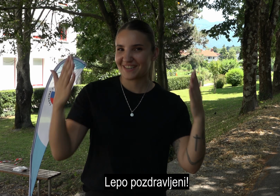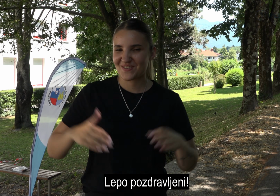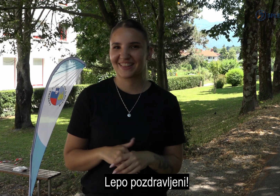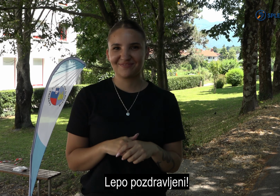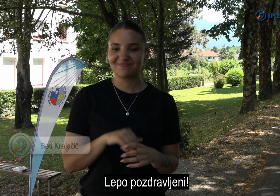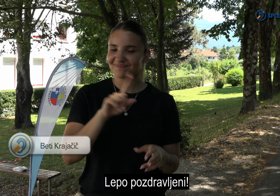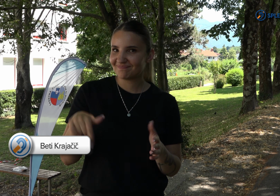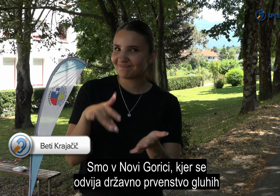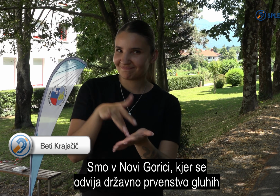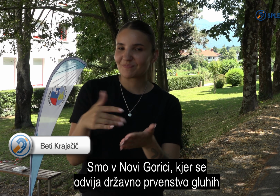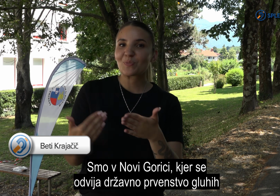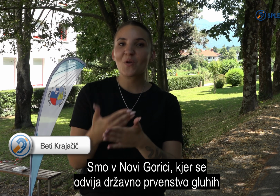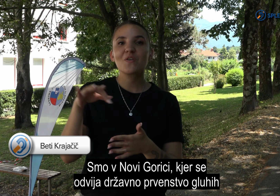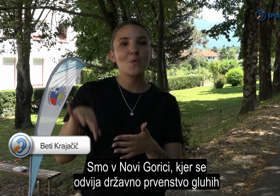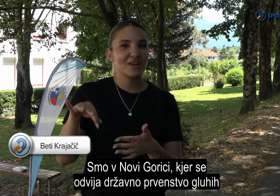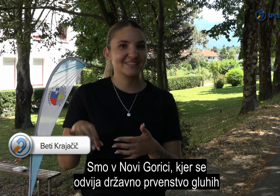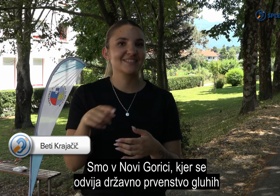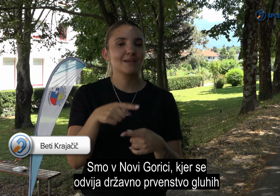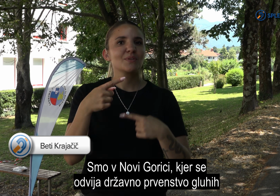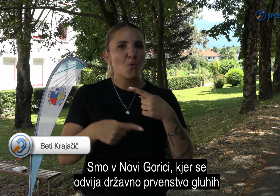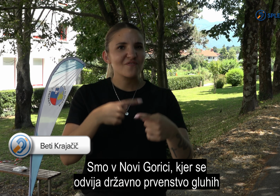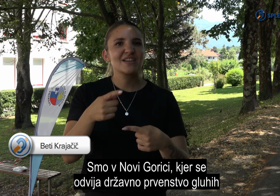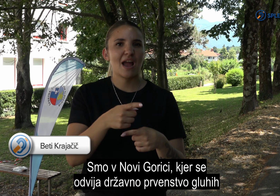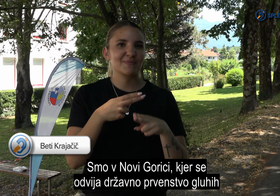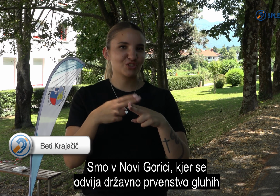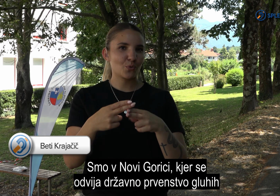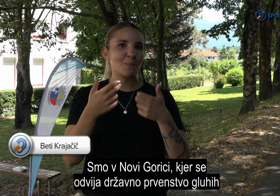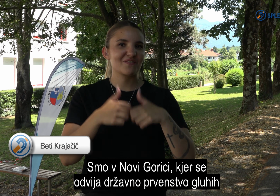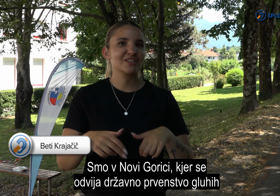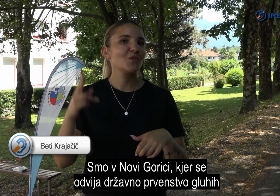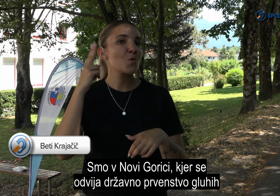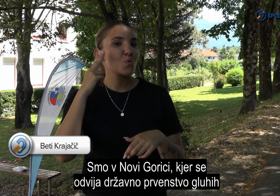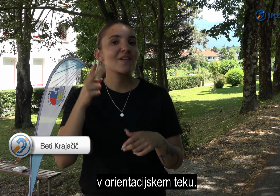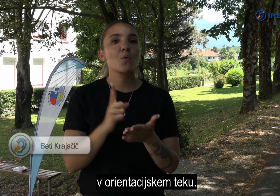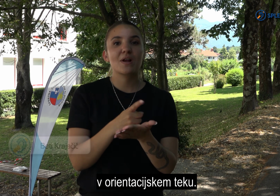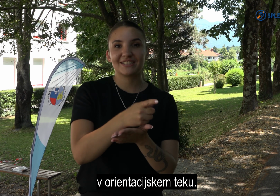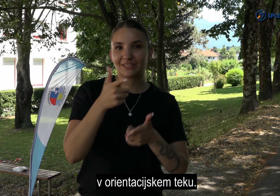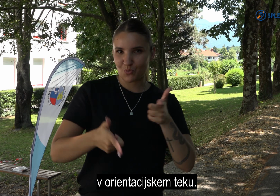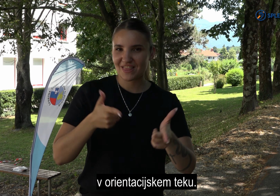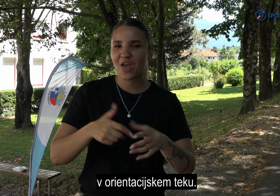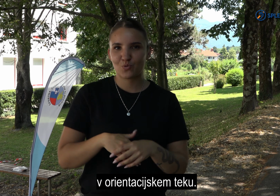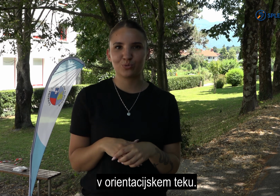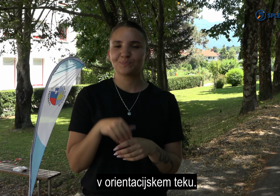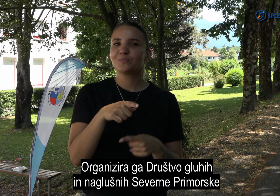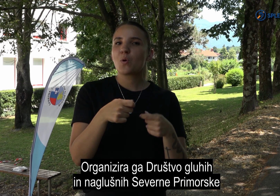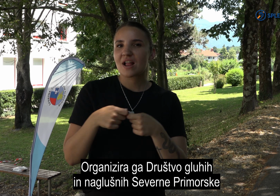Lepo pozdravljeni. Smo v Novi Gorici, kjer se odvija državno prvenstvo gluhih v orientacijskem